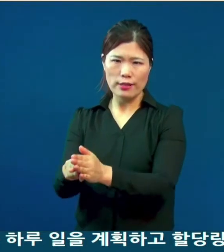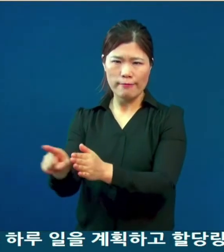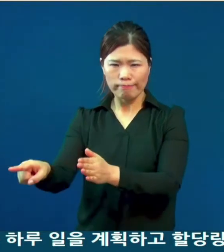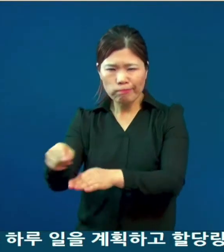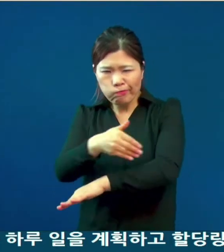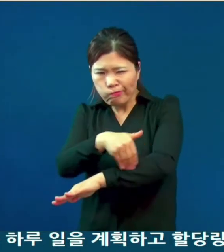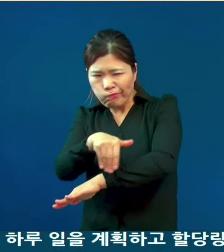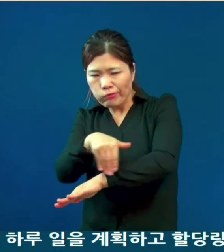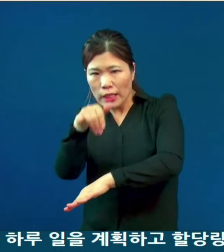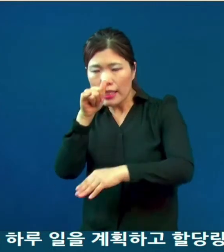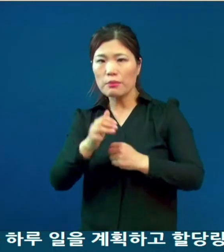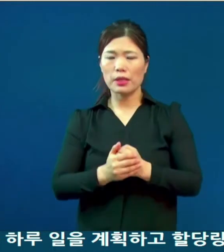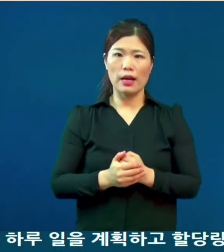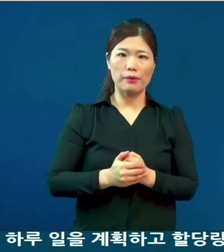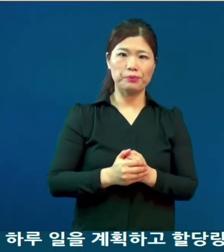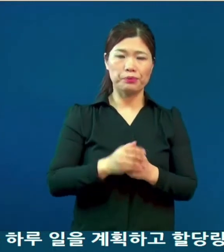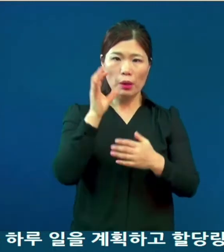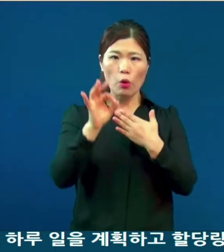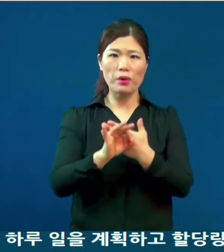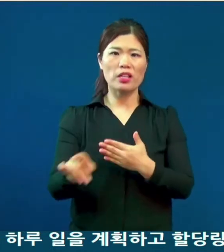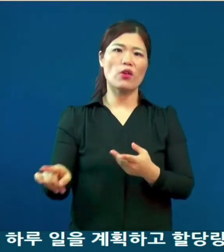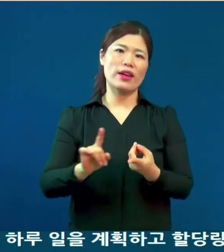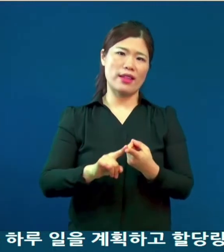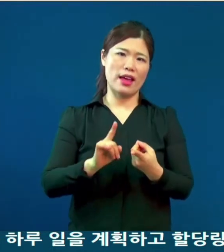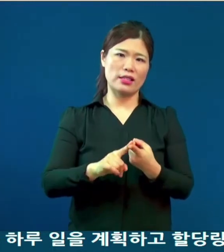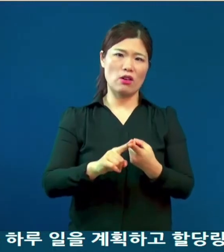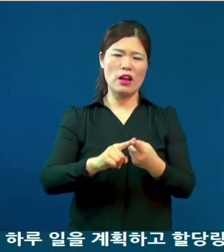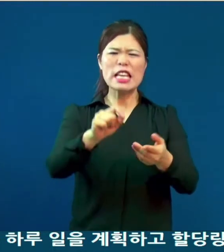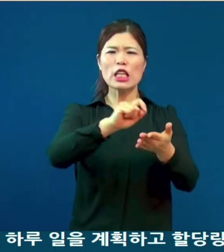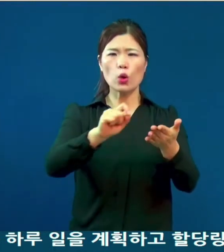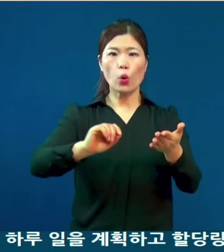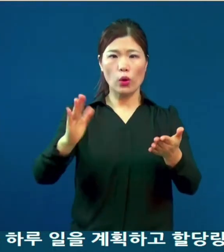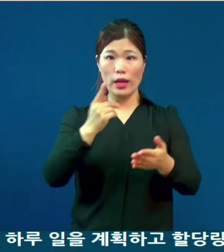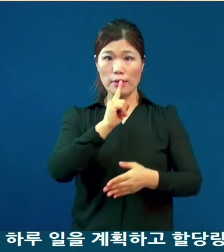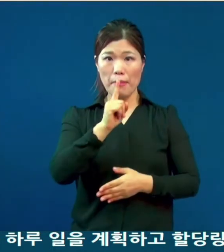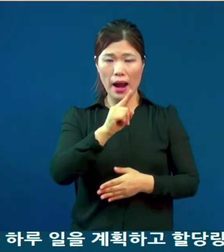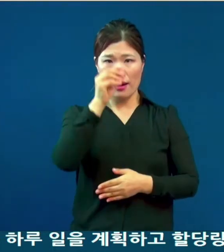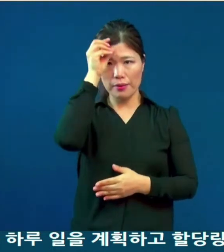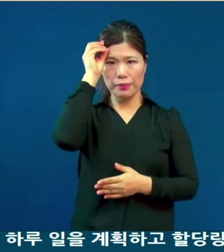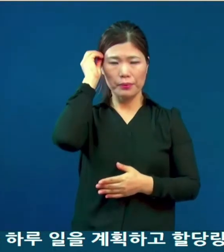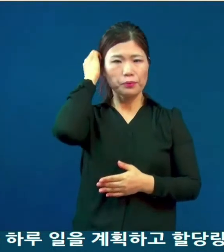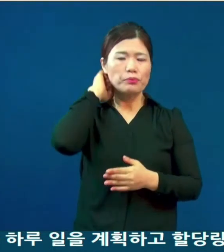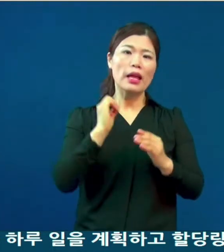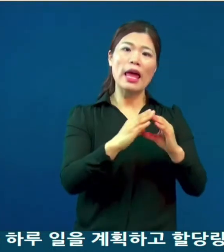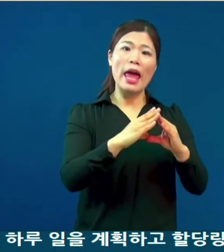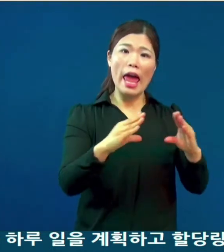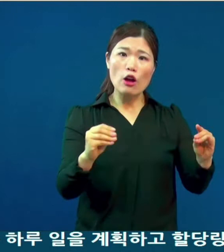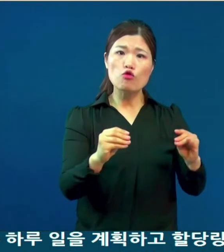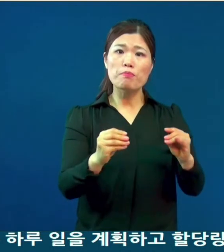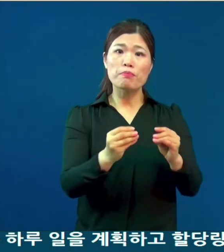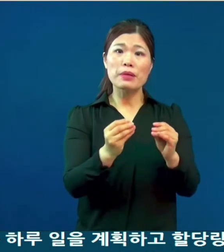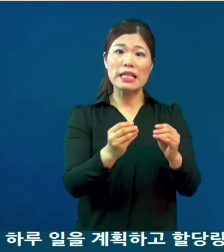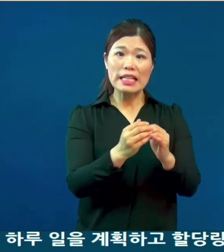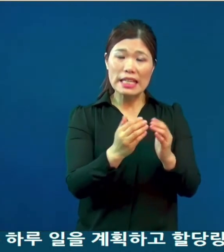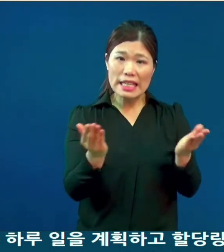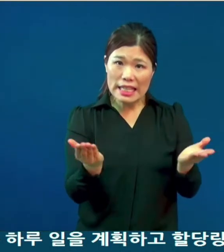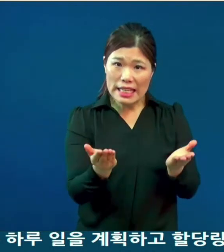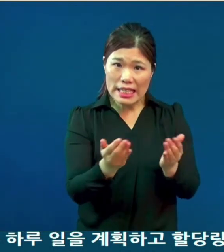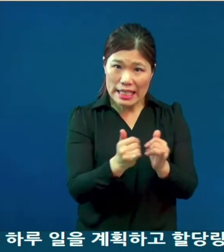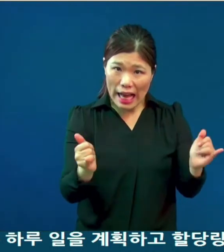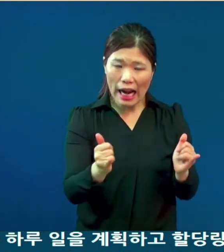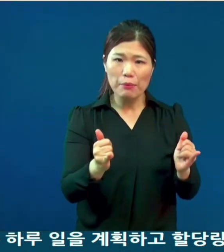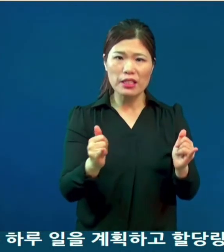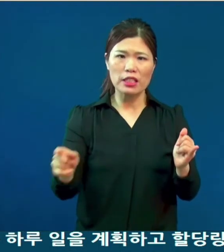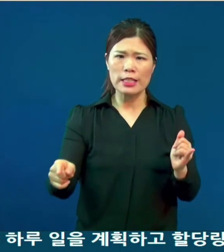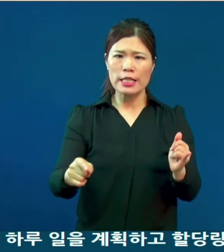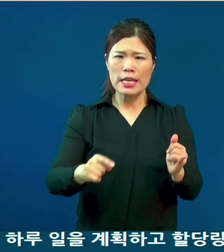요세푸스의 유대 고세사를 보면 이 부분에 대해 다음과 같이 기록되어 있습니다. 애굽인들은 고된 일을 통해서 이스라엘